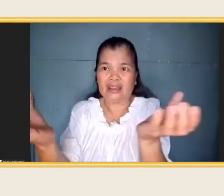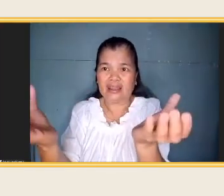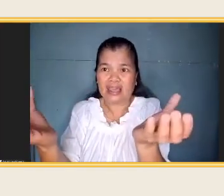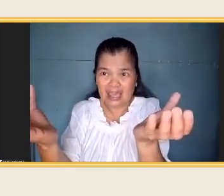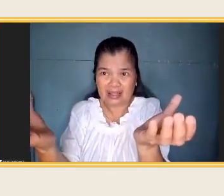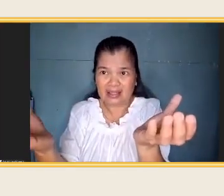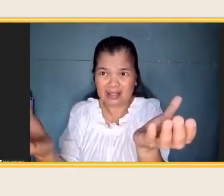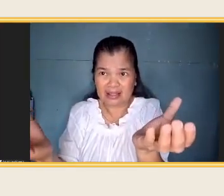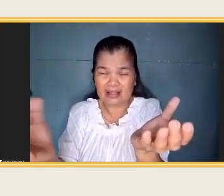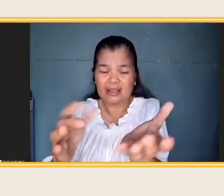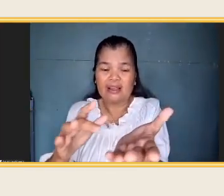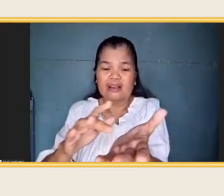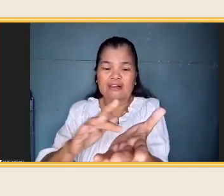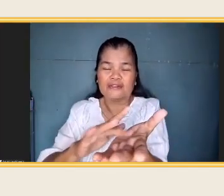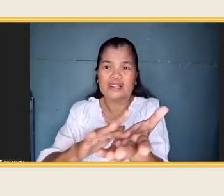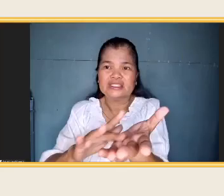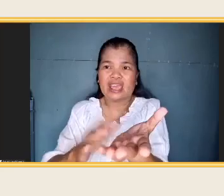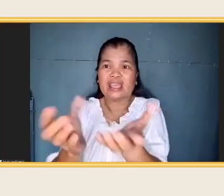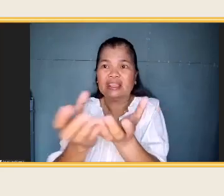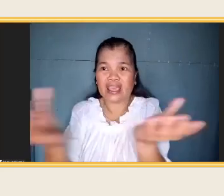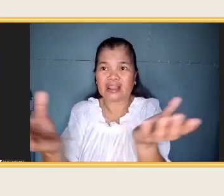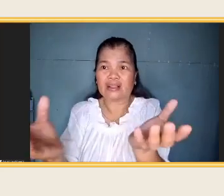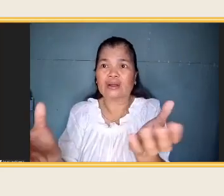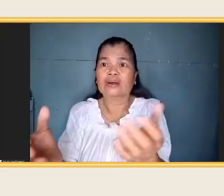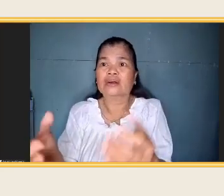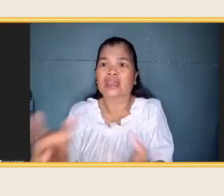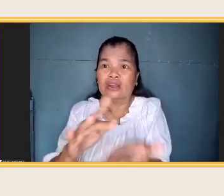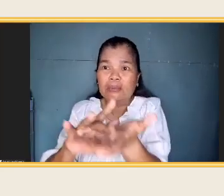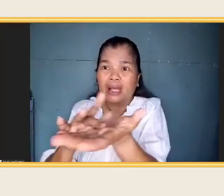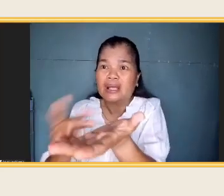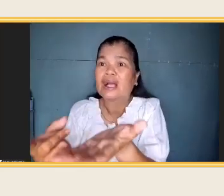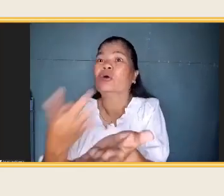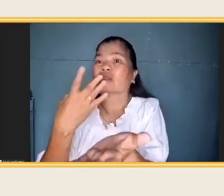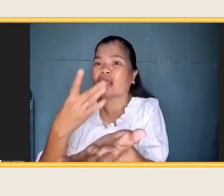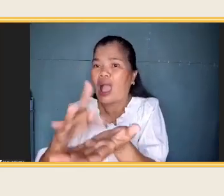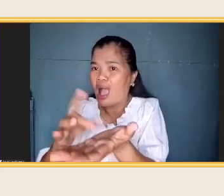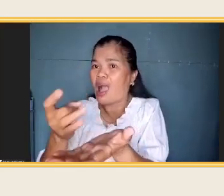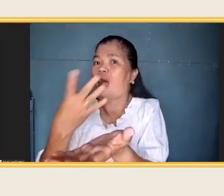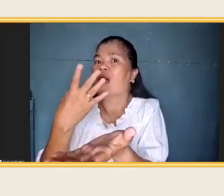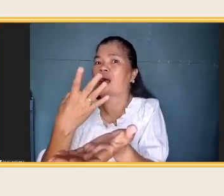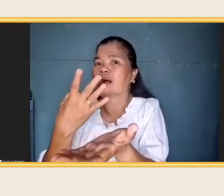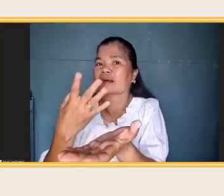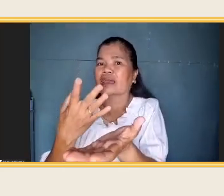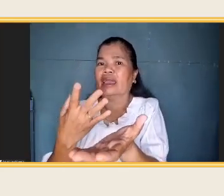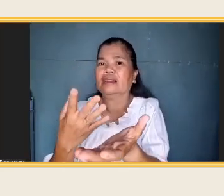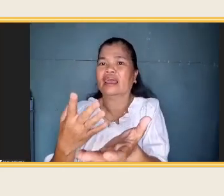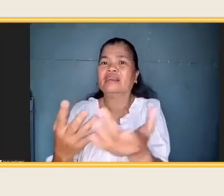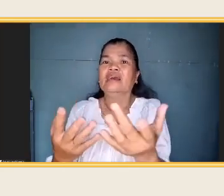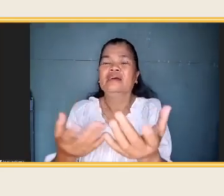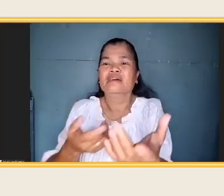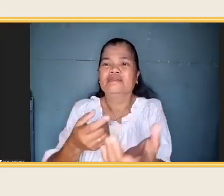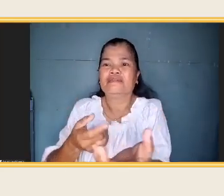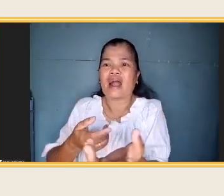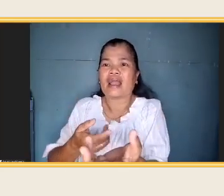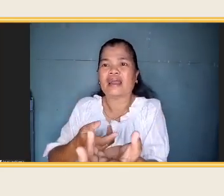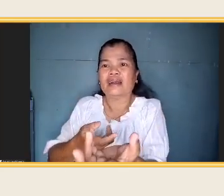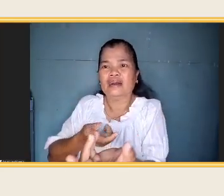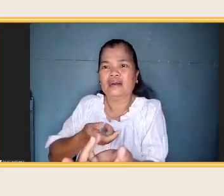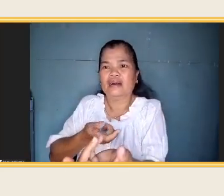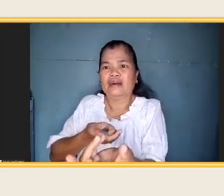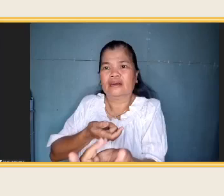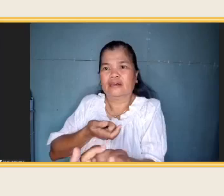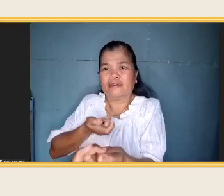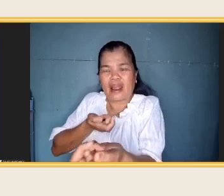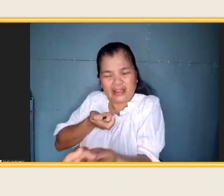First aid kit. First aid kit. Inom ka ng gamot. Okay, then,